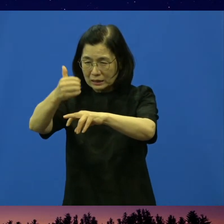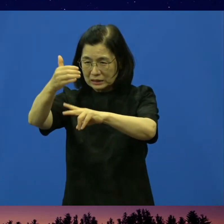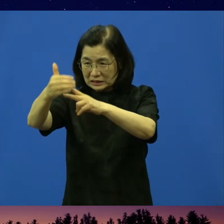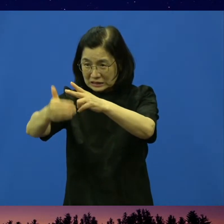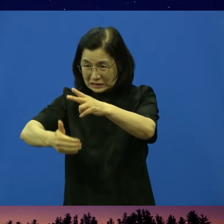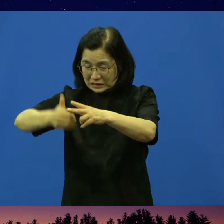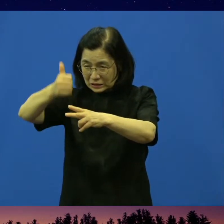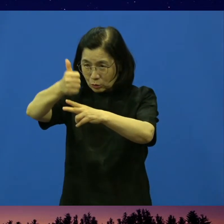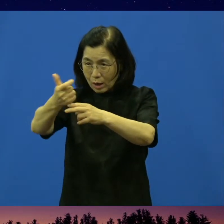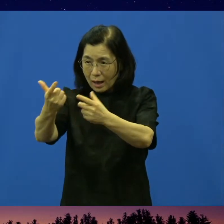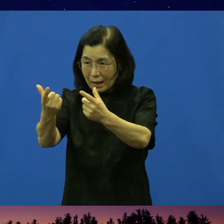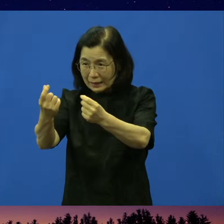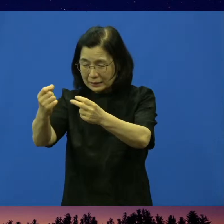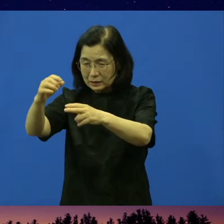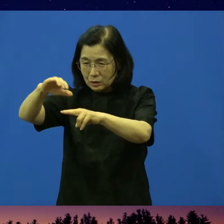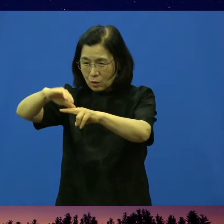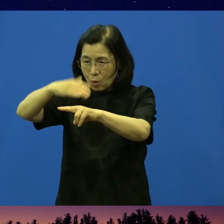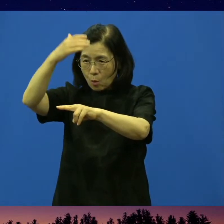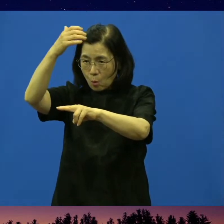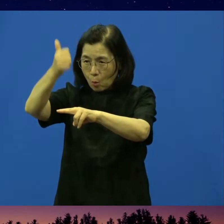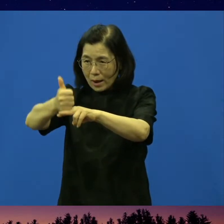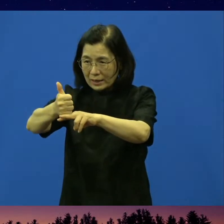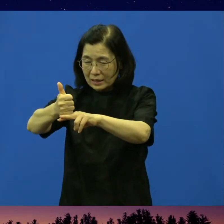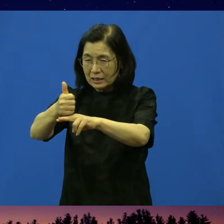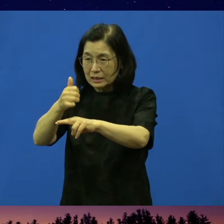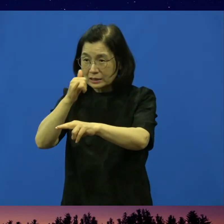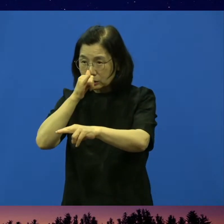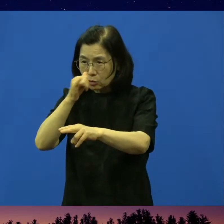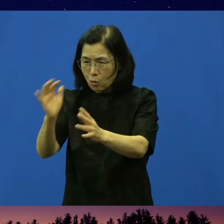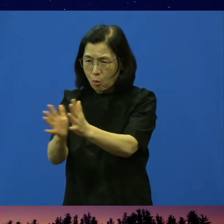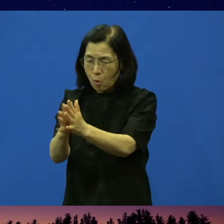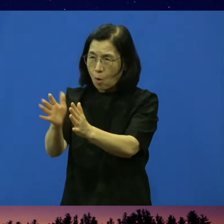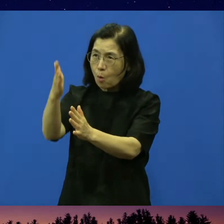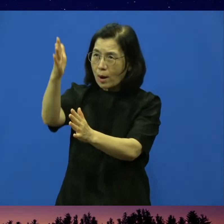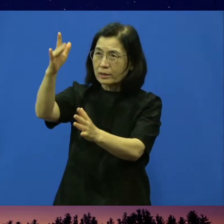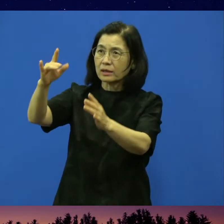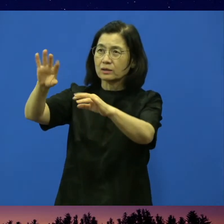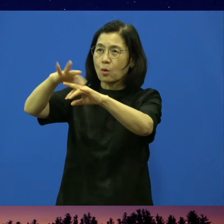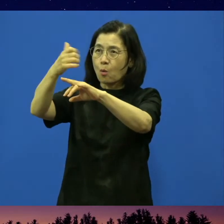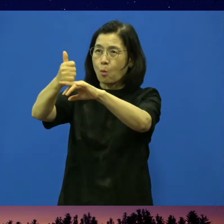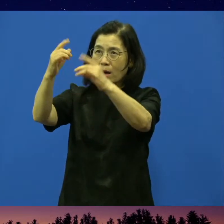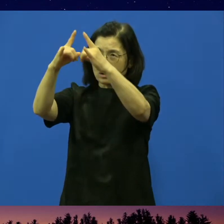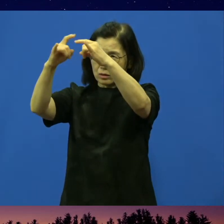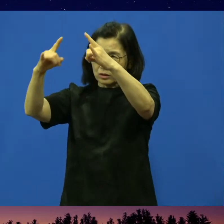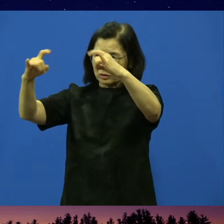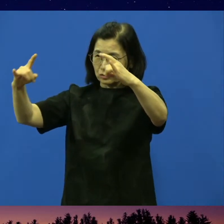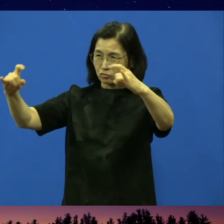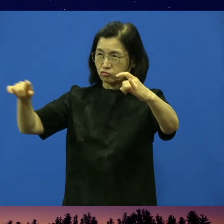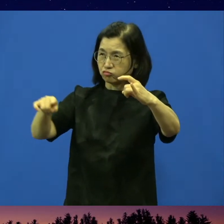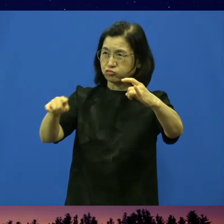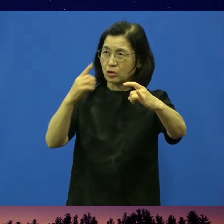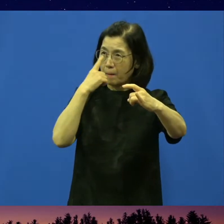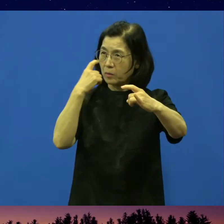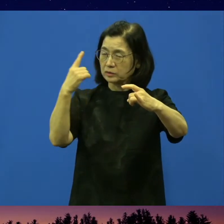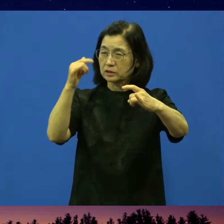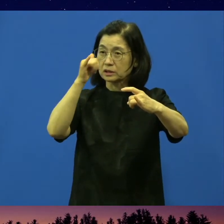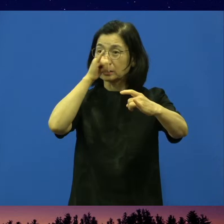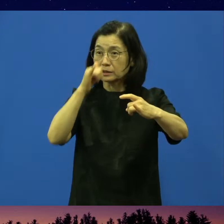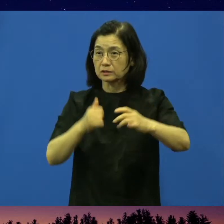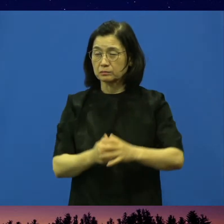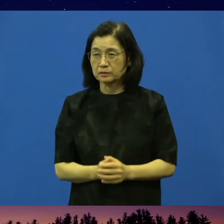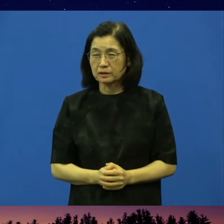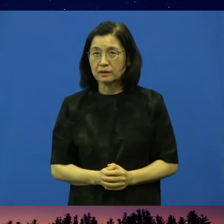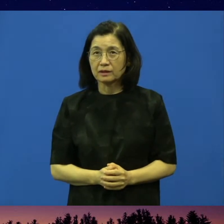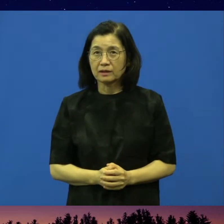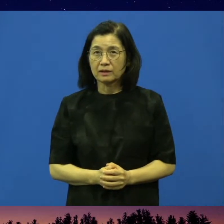보이는 거예요. 왕실이 있고, 화려한 왕실이 있고, 왕궁이 있고. 그 광야에는 하나님께